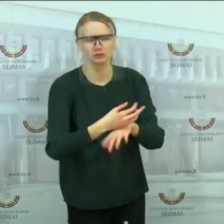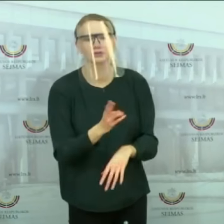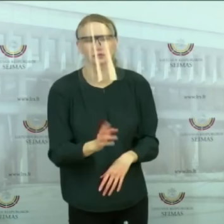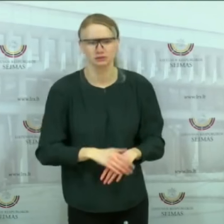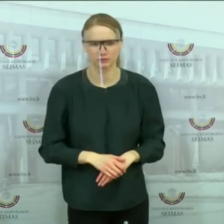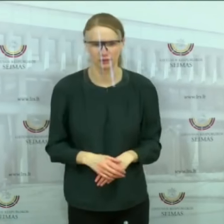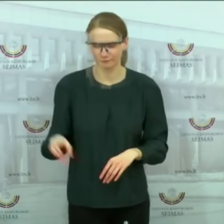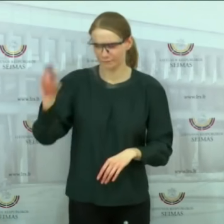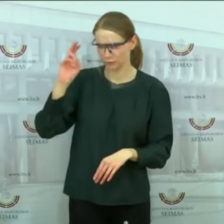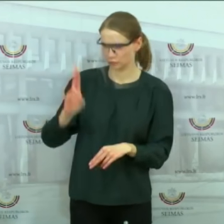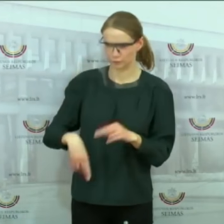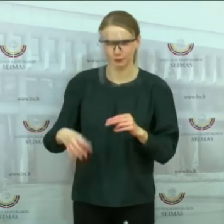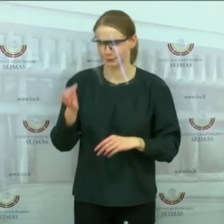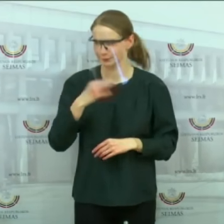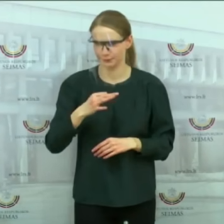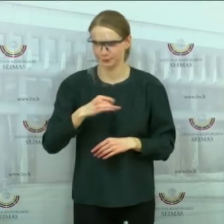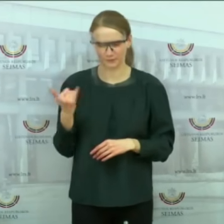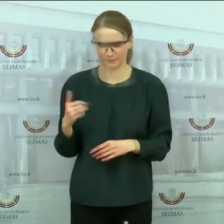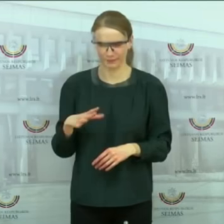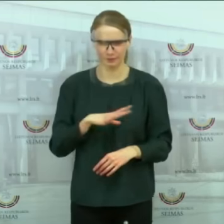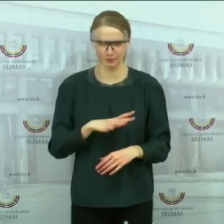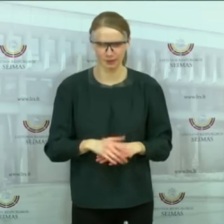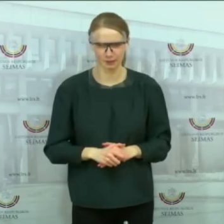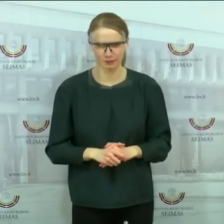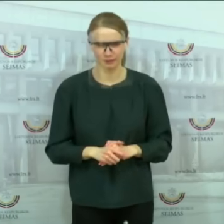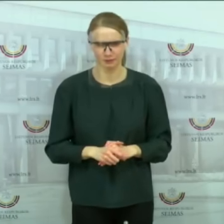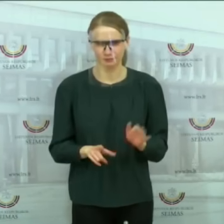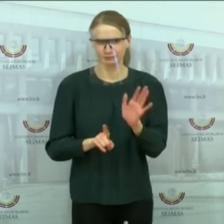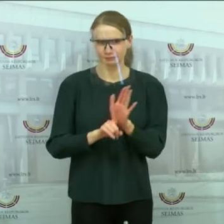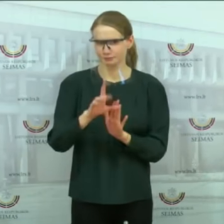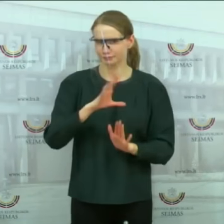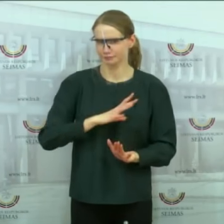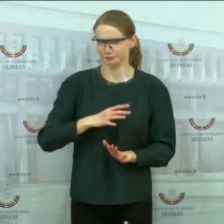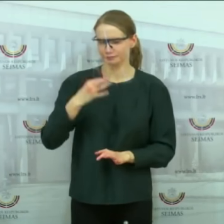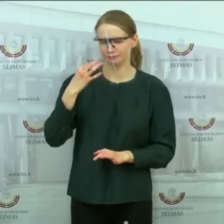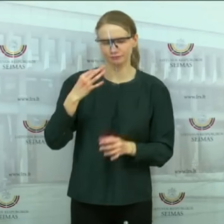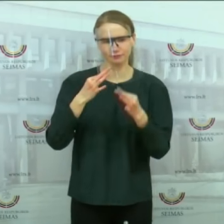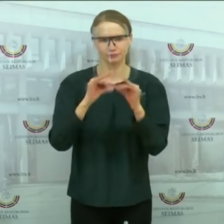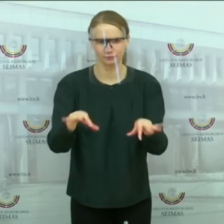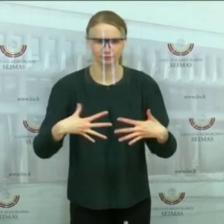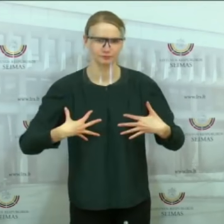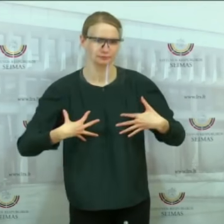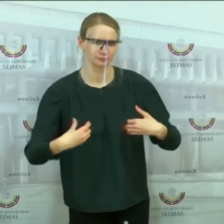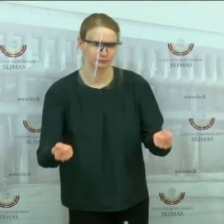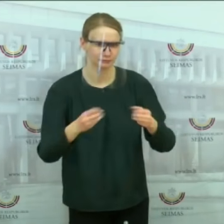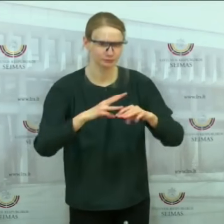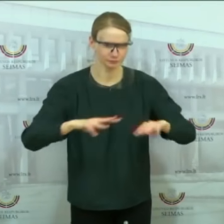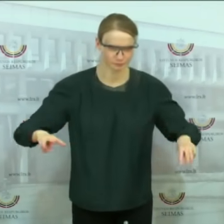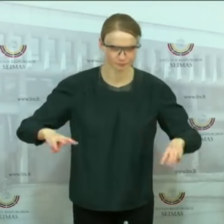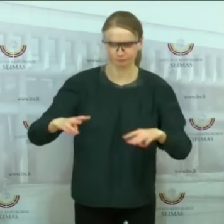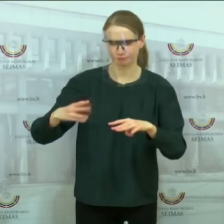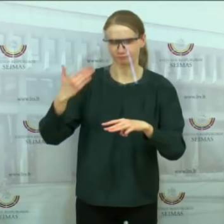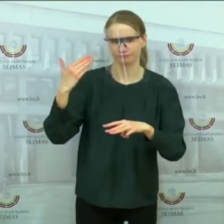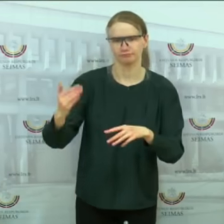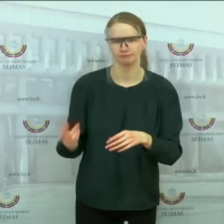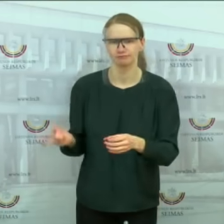nėra priėmusi sprendimą, aš jo ir vertinti negaliu, nes pradžioj buvo siūlymas, kad sveikatos ministerija būtų steigėjas, kviečianti